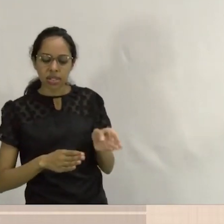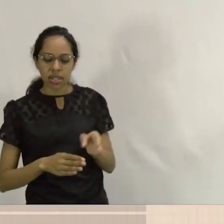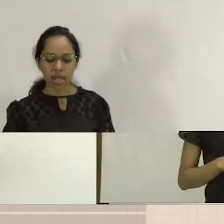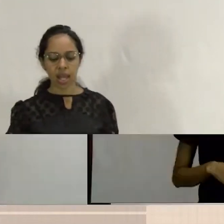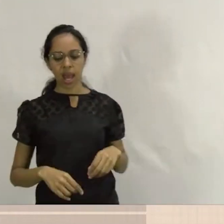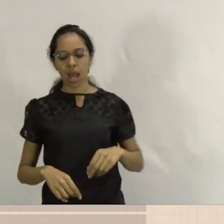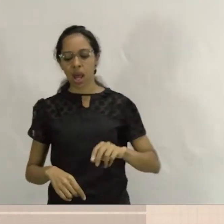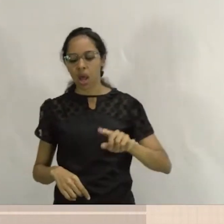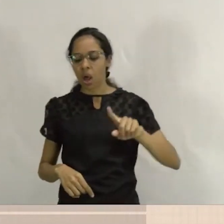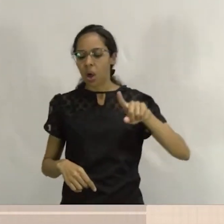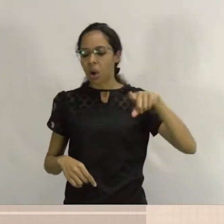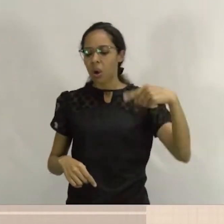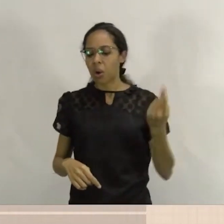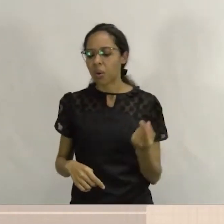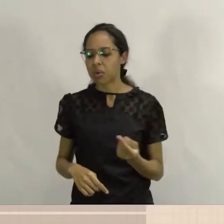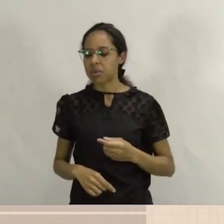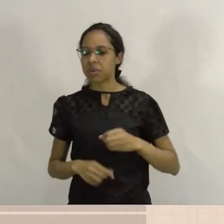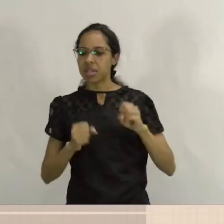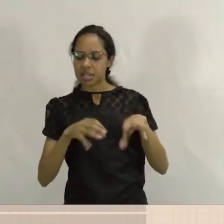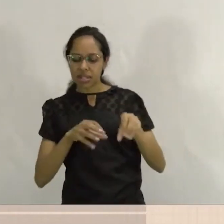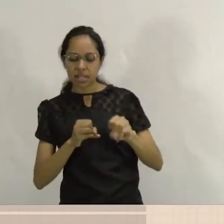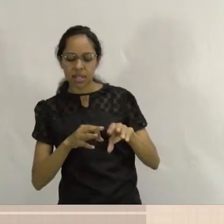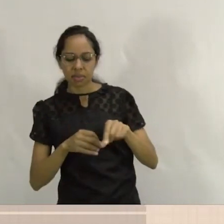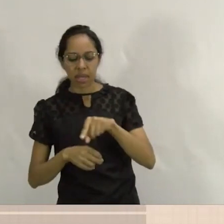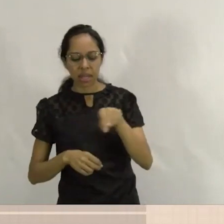Você tem ideia do que Paulo está falando aqui?